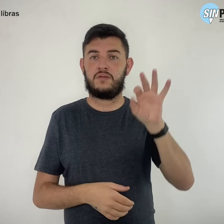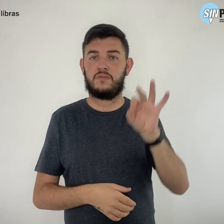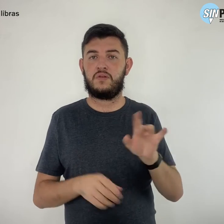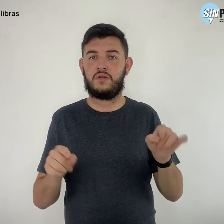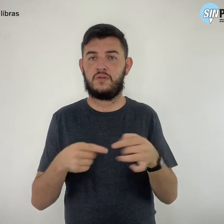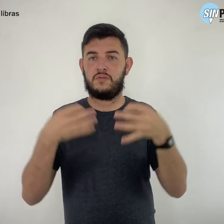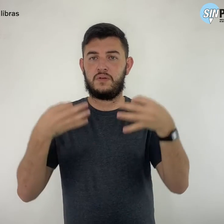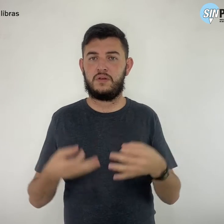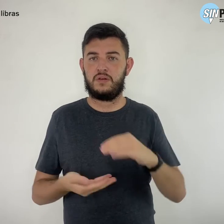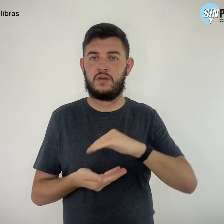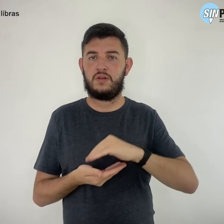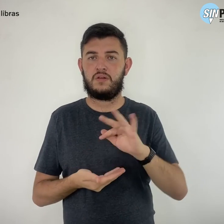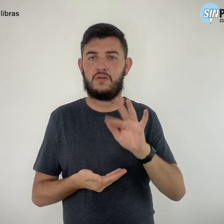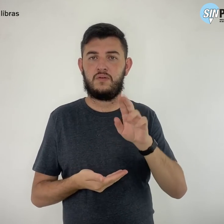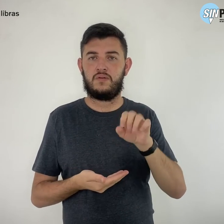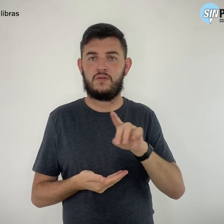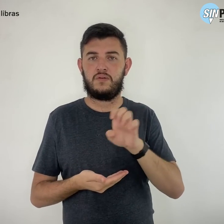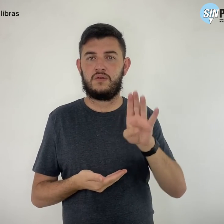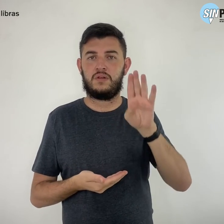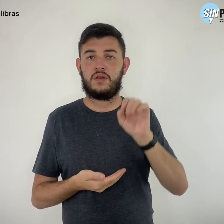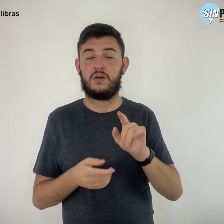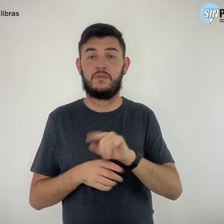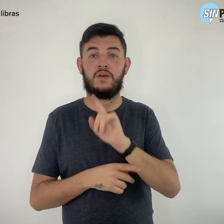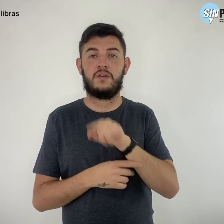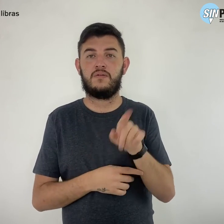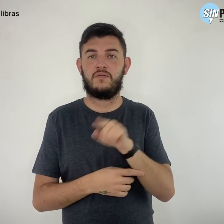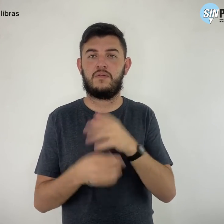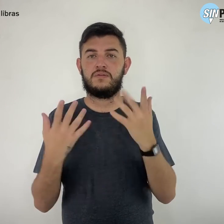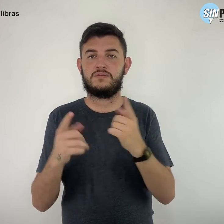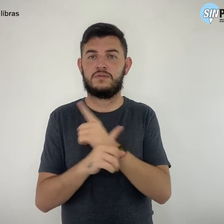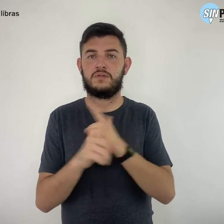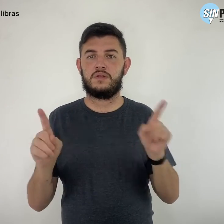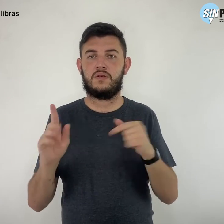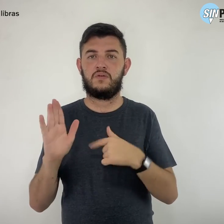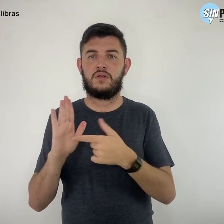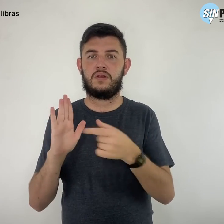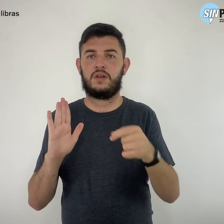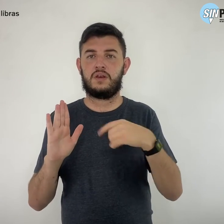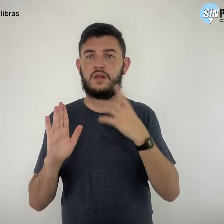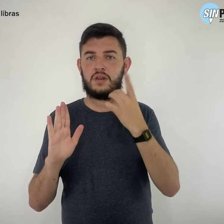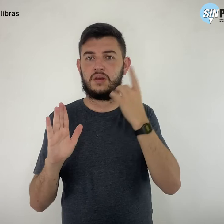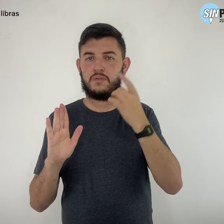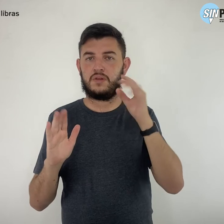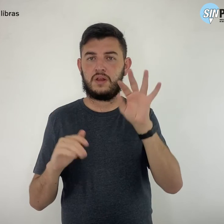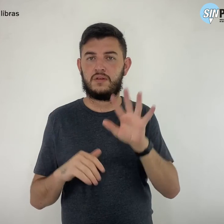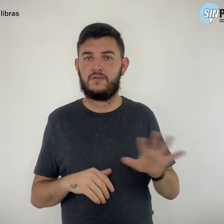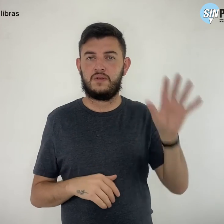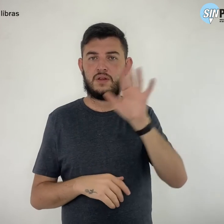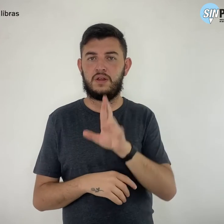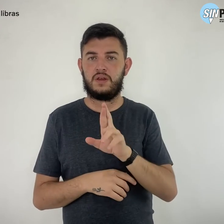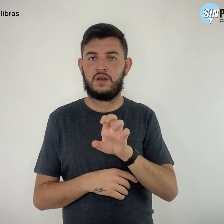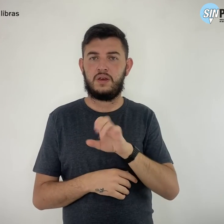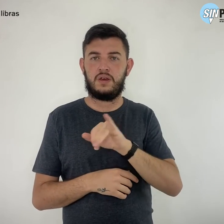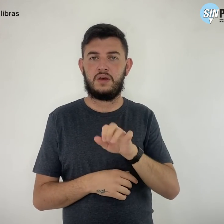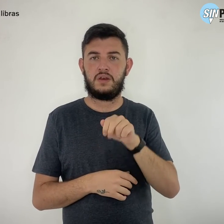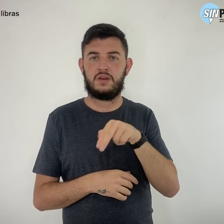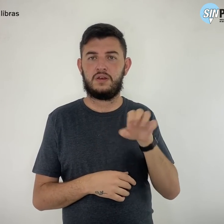Fundeb. E foi rejeitado o destaque da deputada federal Rejane Dias, que